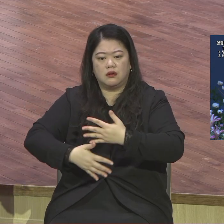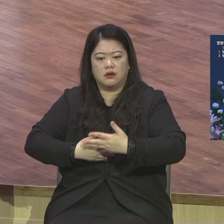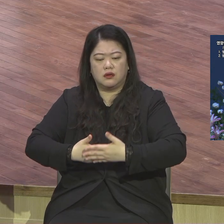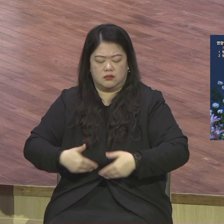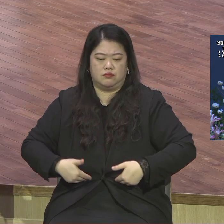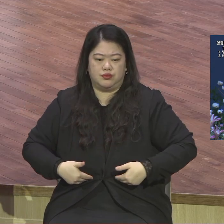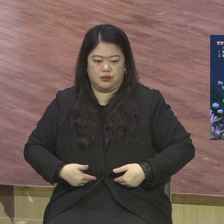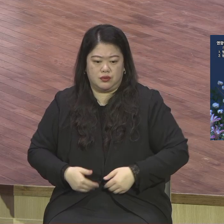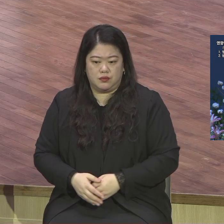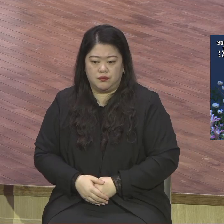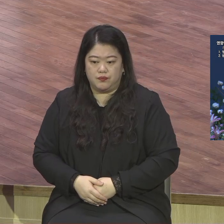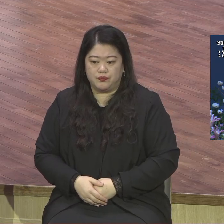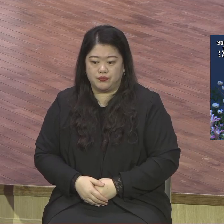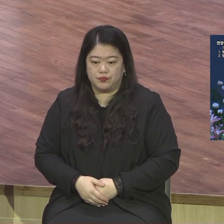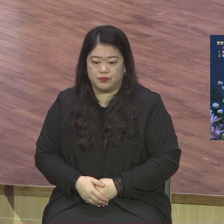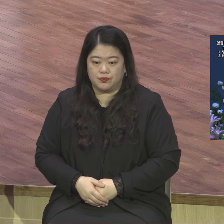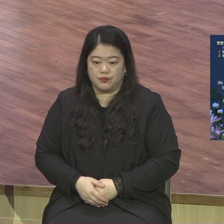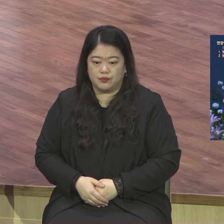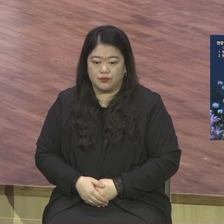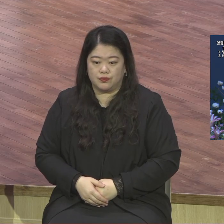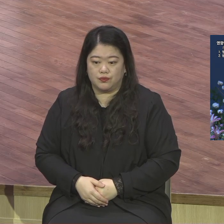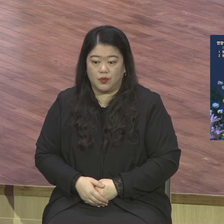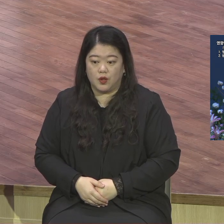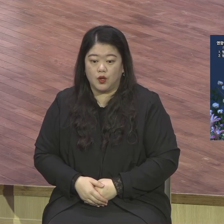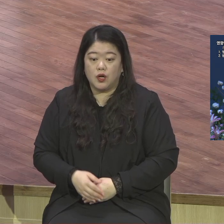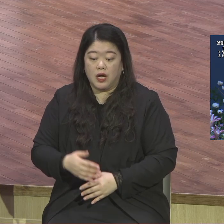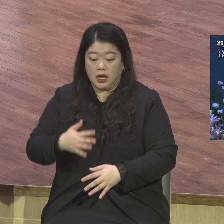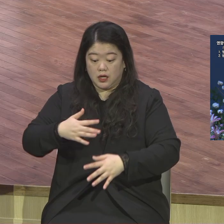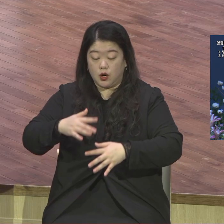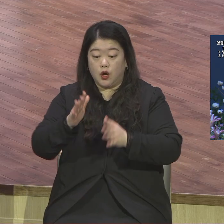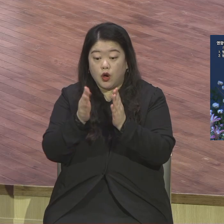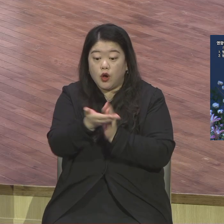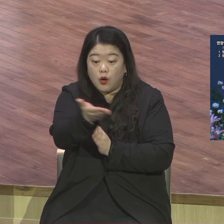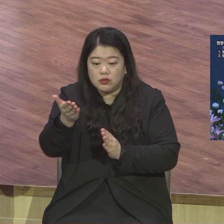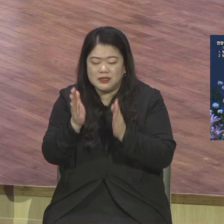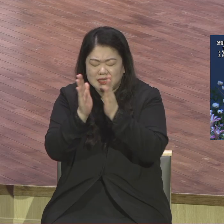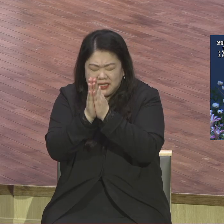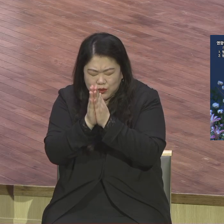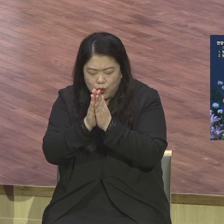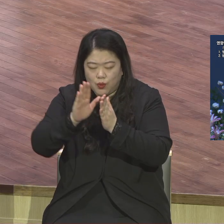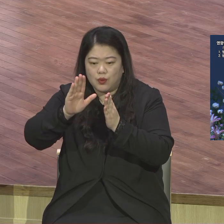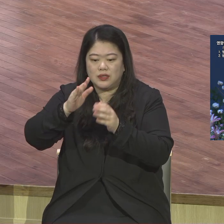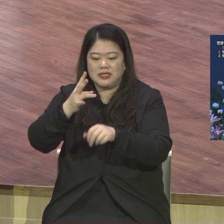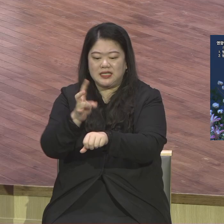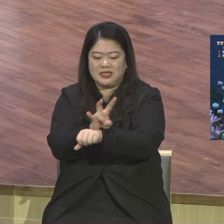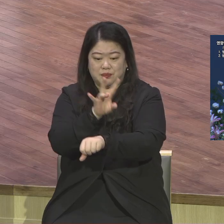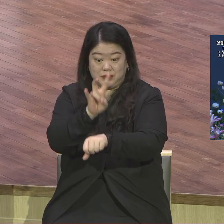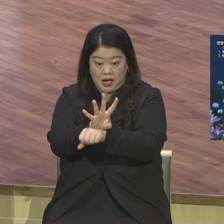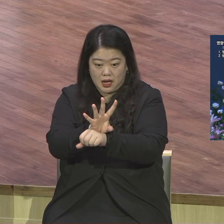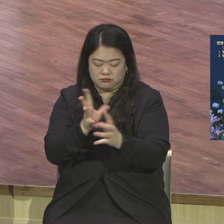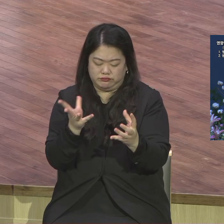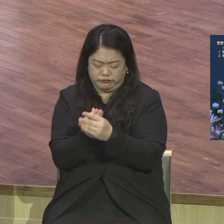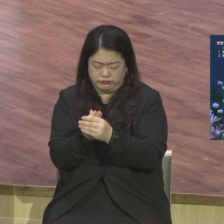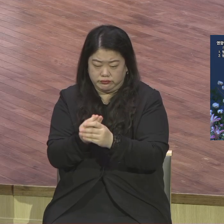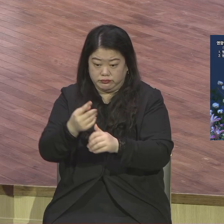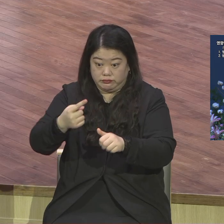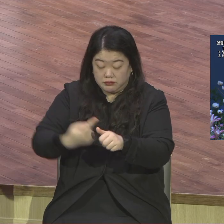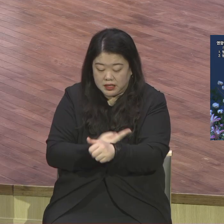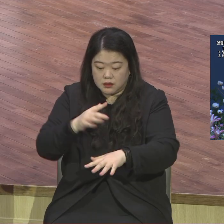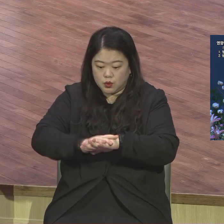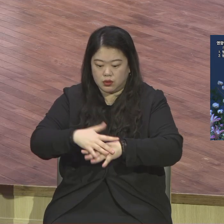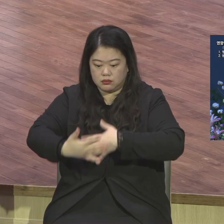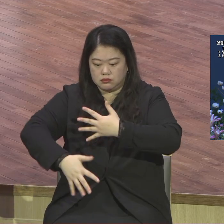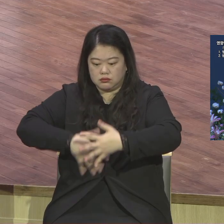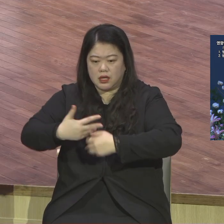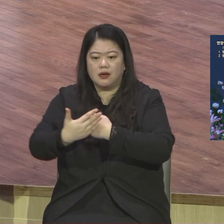우리의 입술은 우리 의지로 제어하는 것이 아니에요. 그래서 기도 24가 정말 중요하다. 아침에는 생각나는